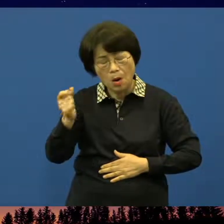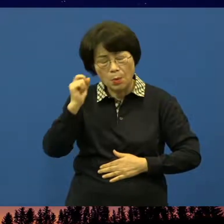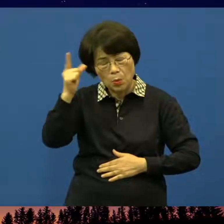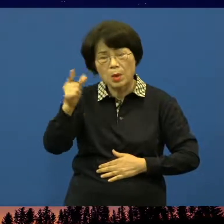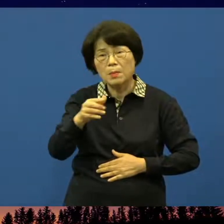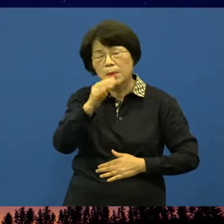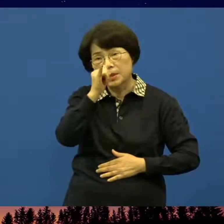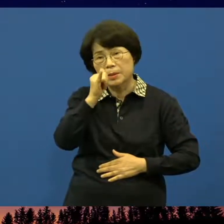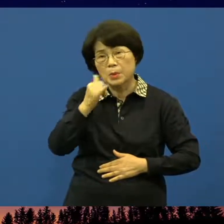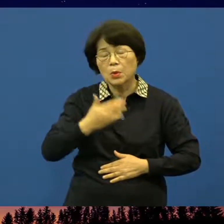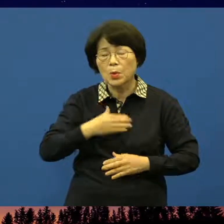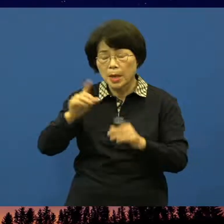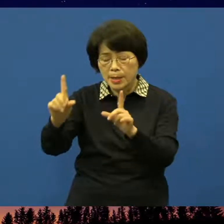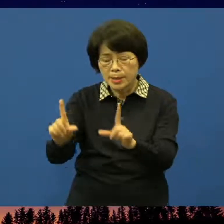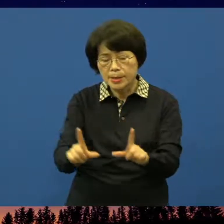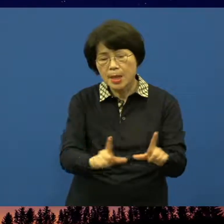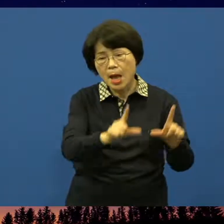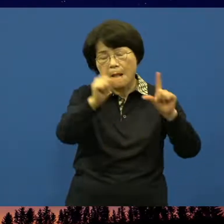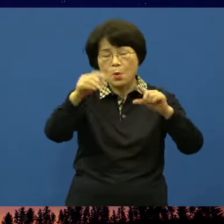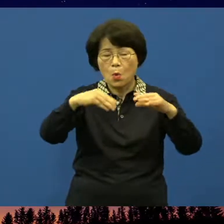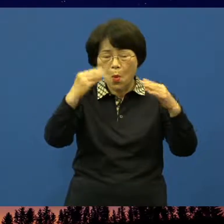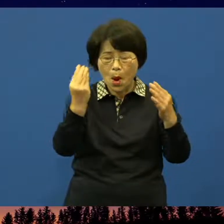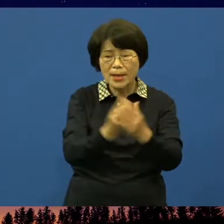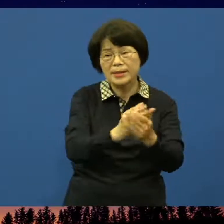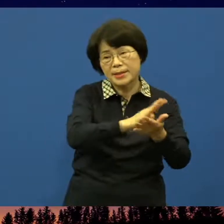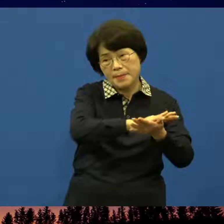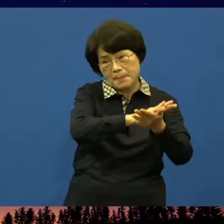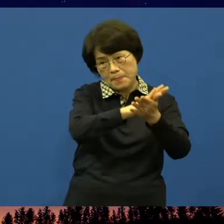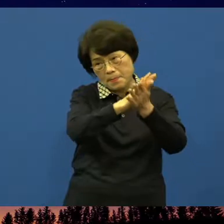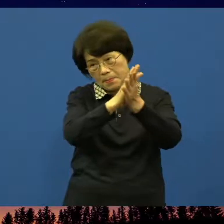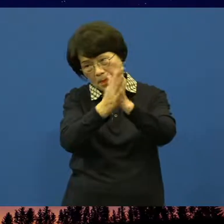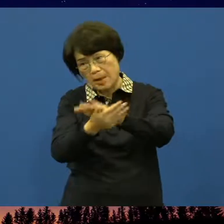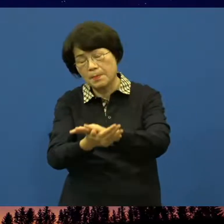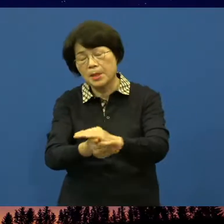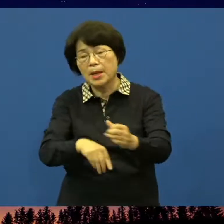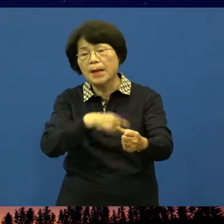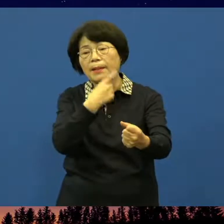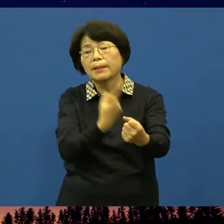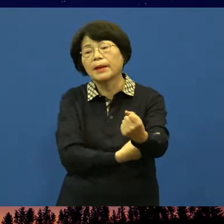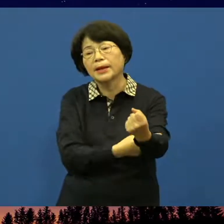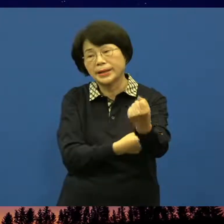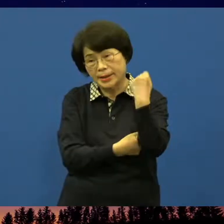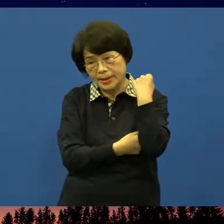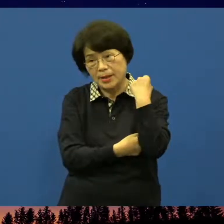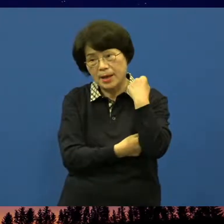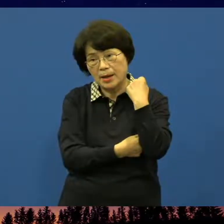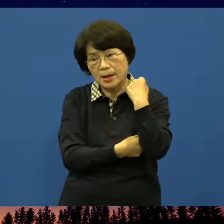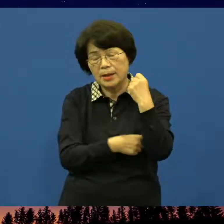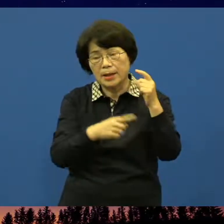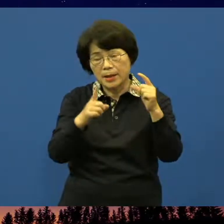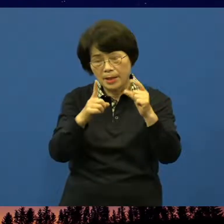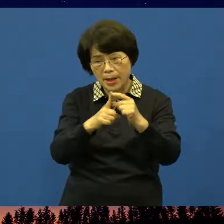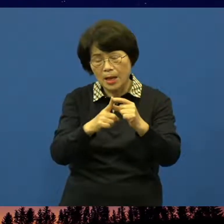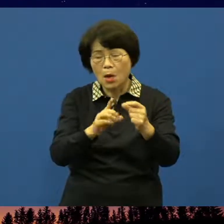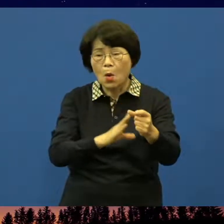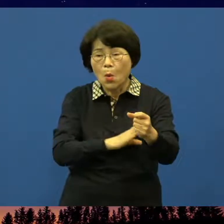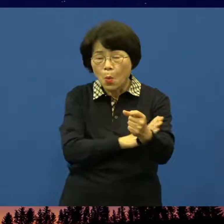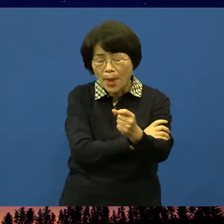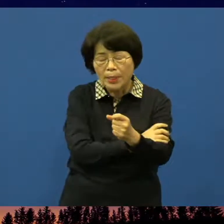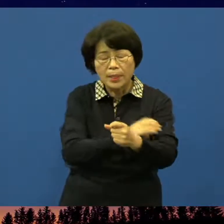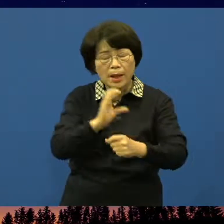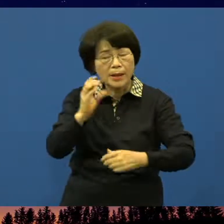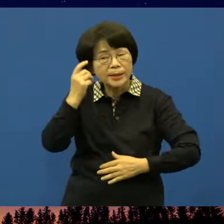우리의 삶을 완전히 바꾸는 능력이라는 단어죠. 능력이라는 단어. 그리고 권능이라는 단어, 성령이라는